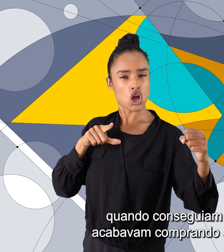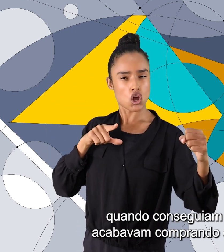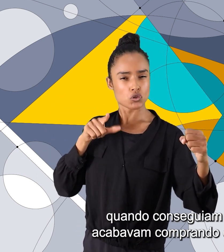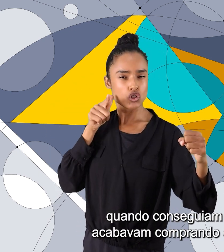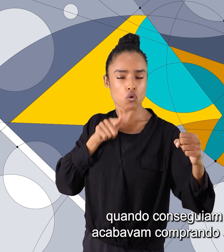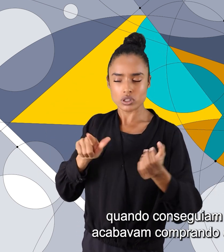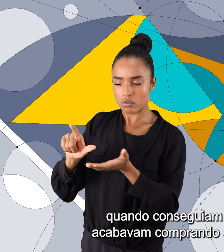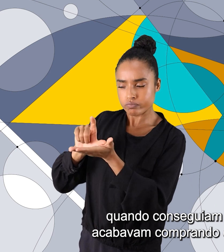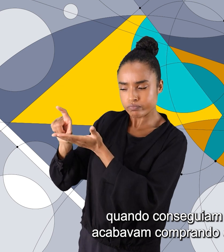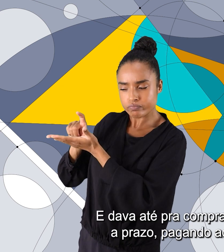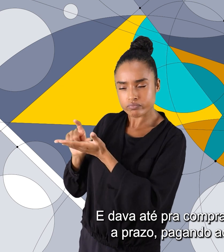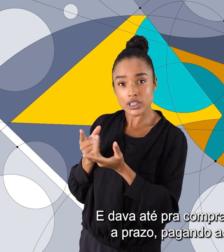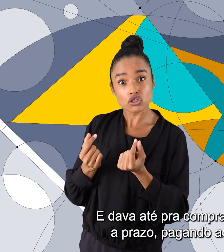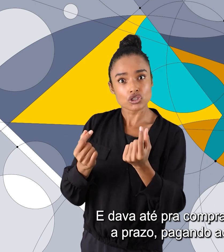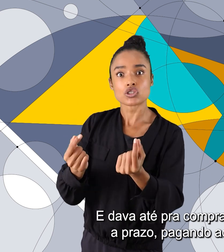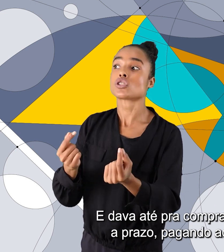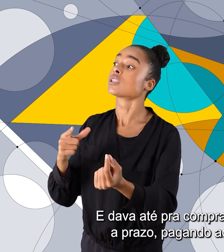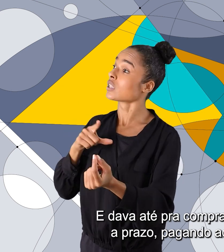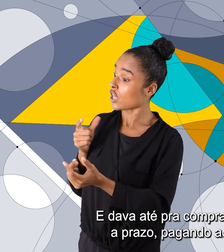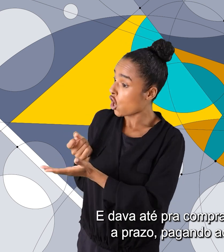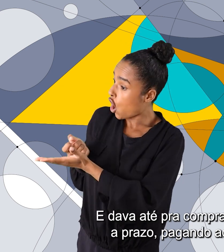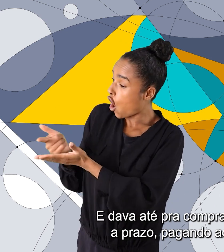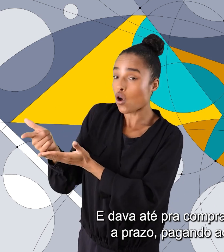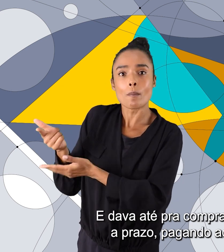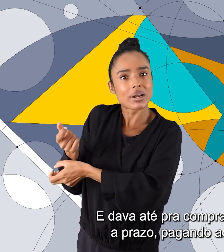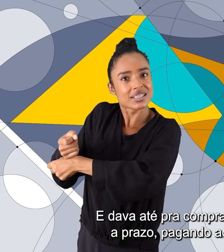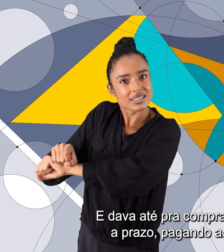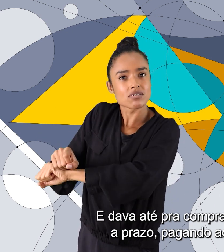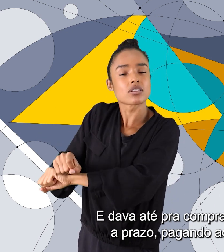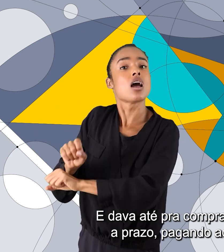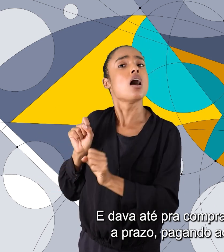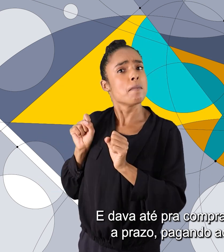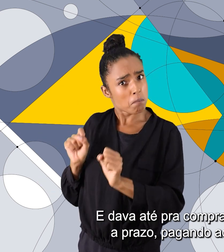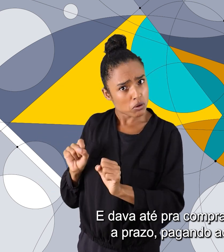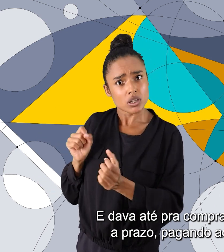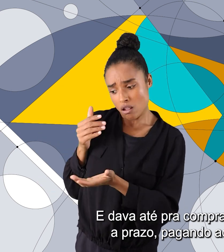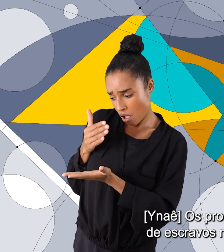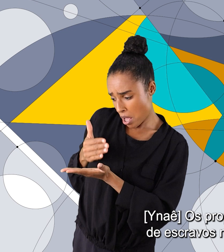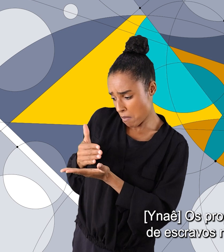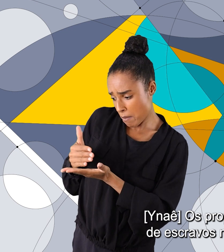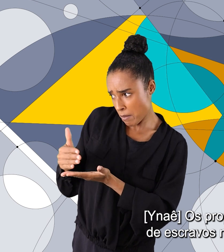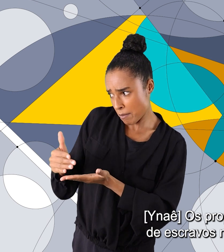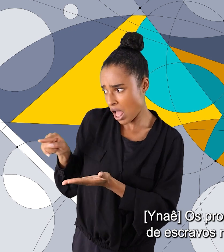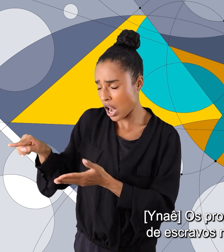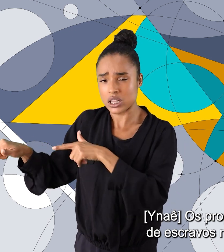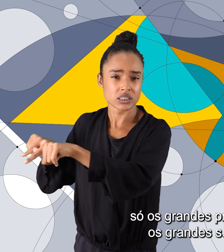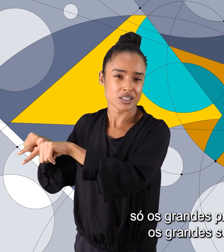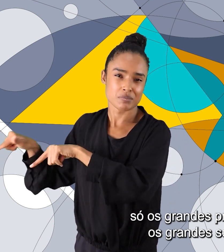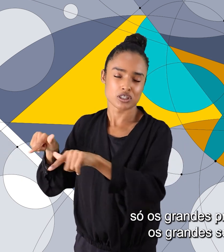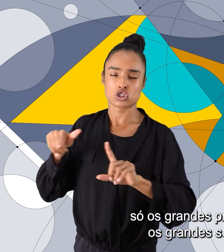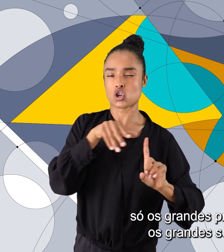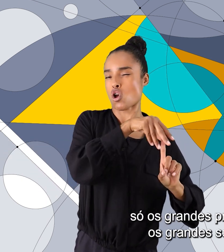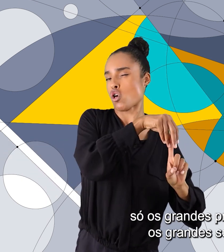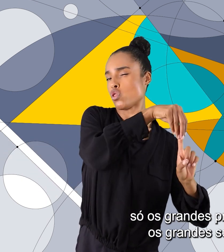comprando escravos também. E dava até para comprar um escravizado a prazo, pagando aos pouquinhos. Os proprietários de escravos não eram só